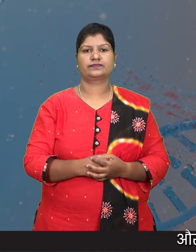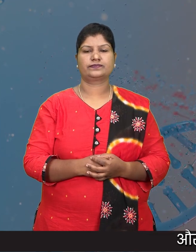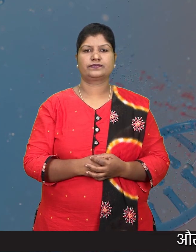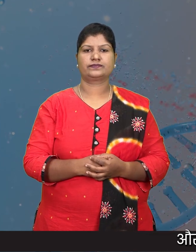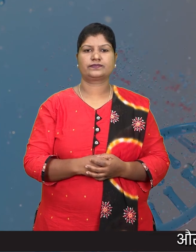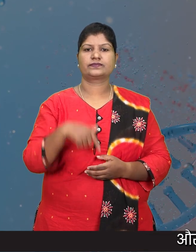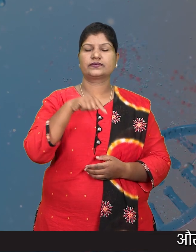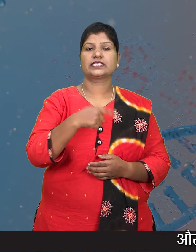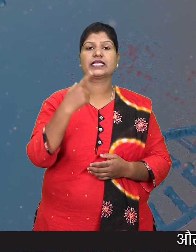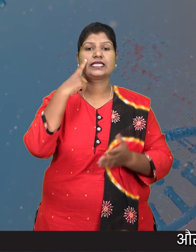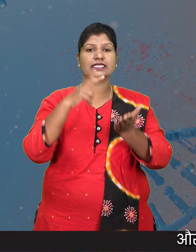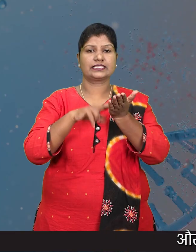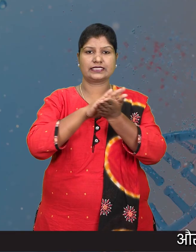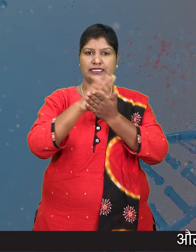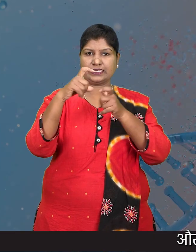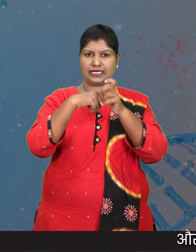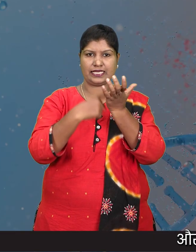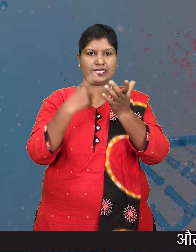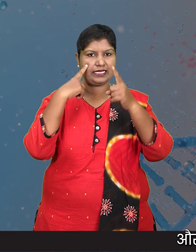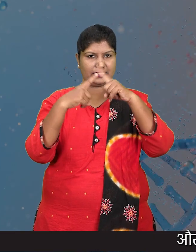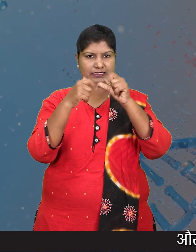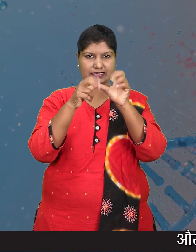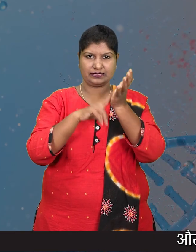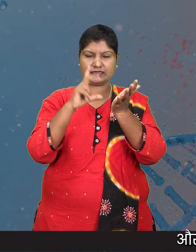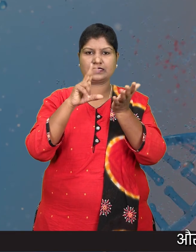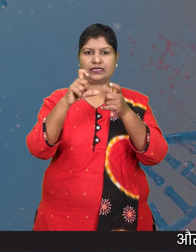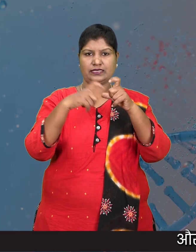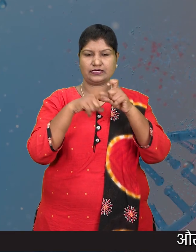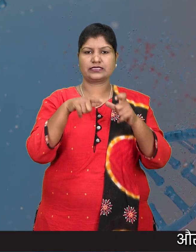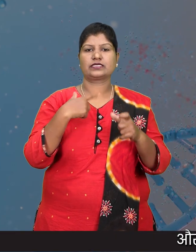और अर्जित लक्षणों की विरासत।